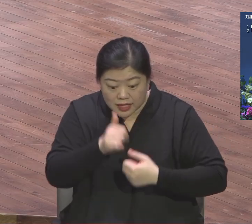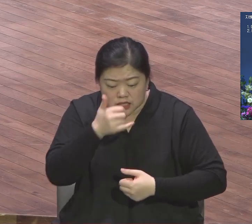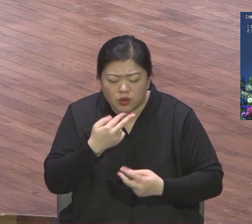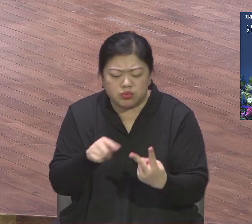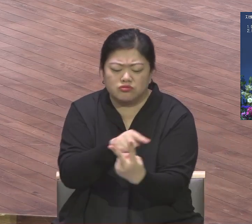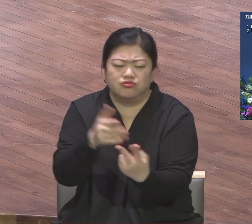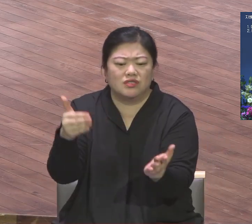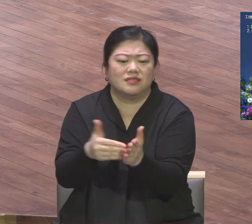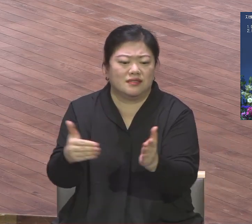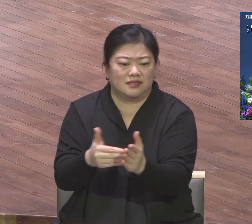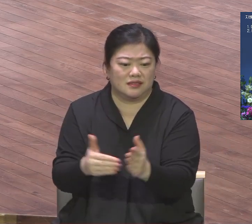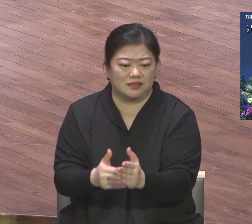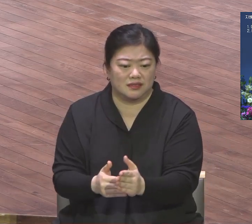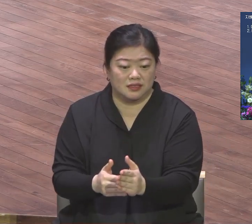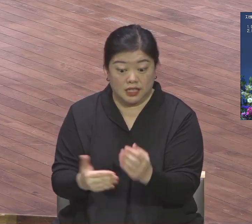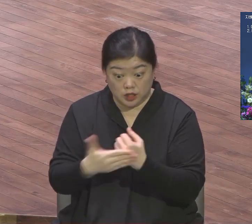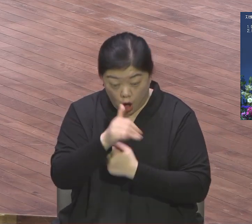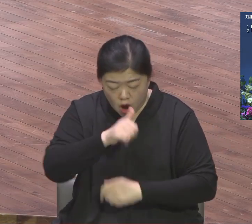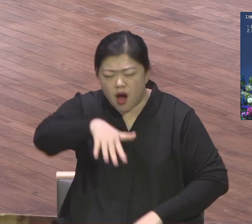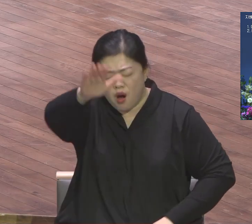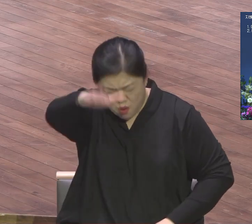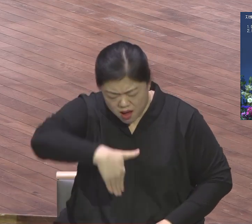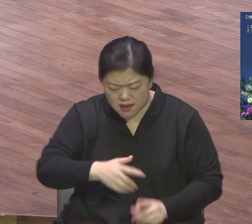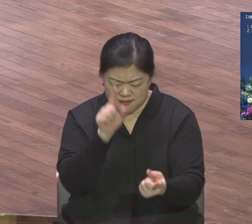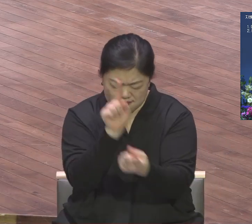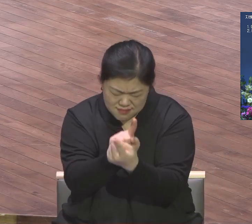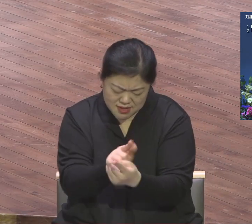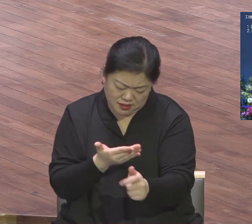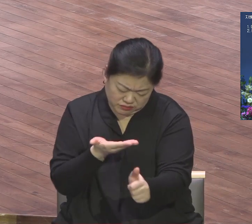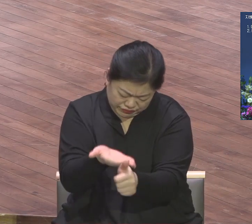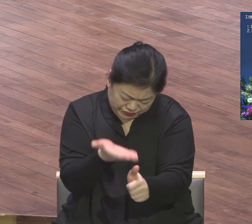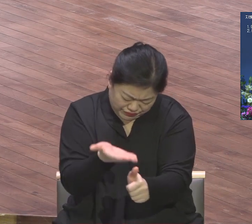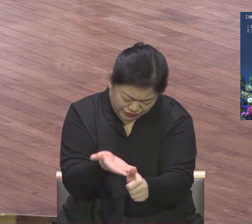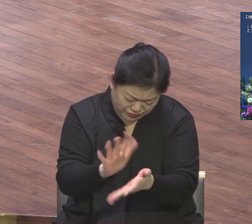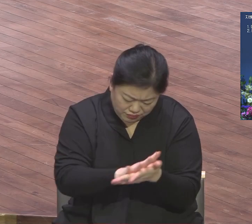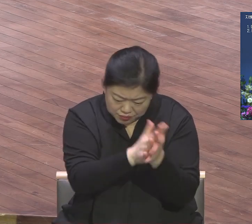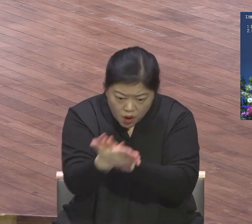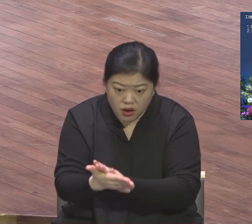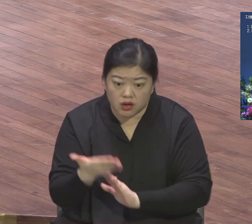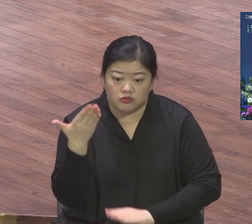변화된 새로운 딱 변화가 일어난단 말이에요.